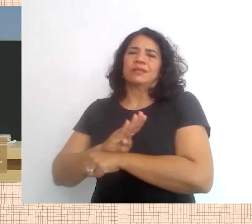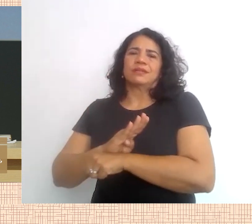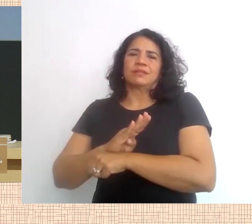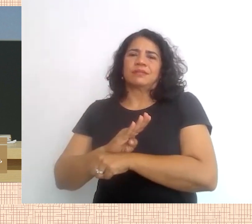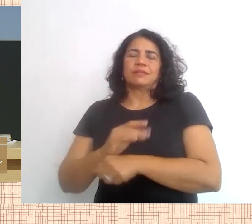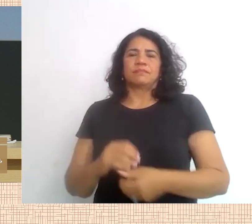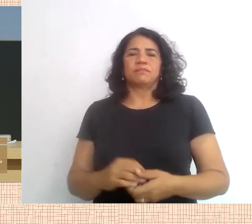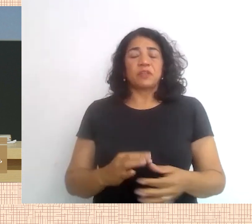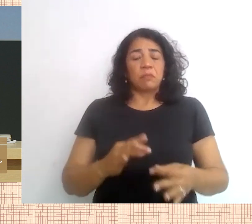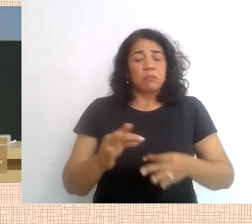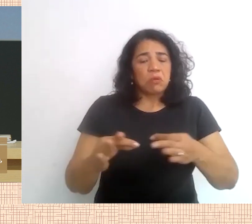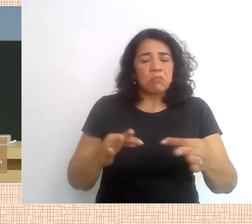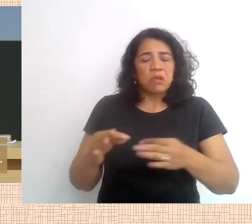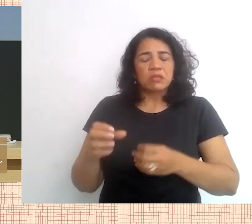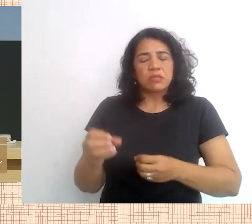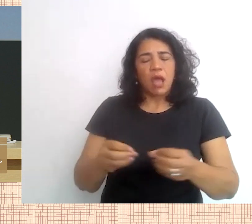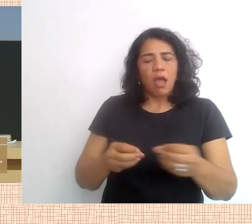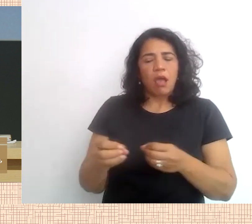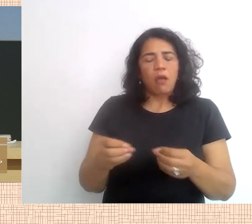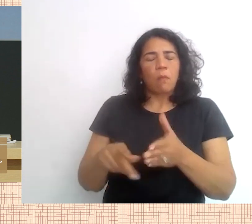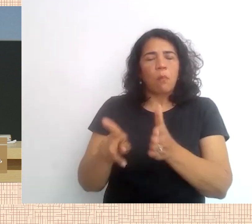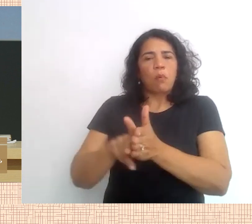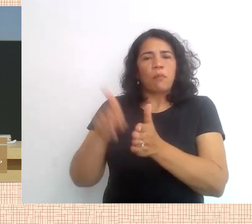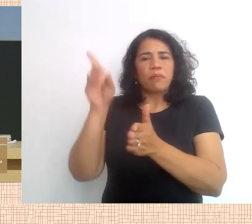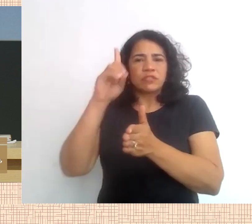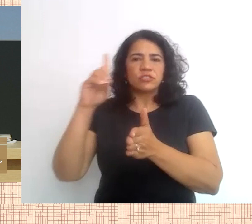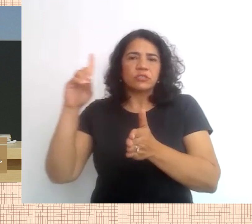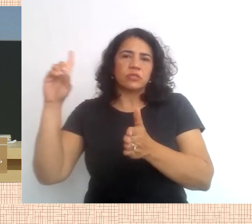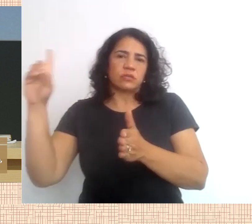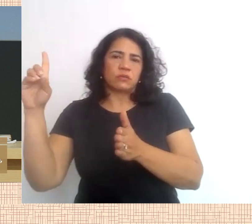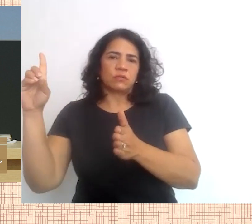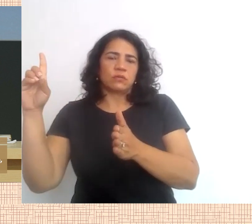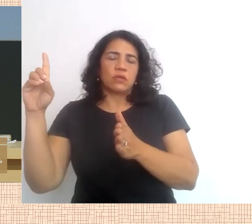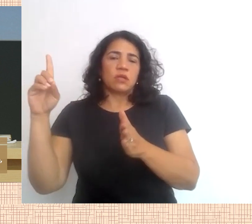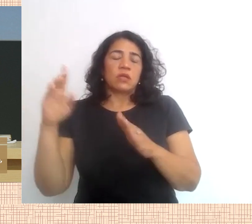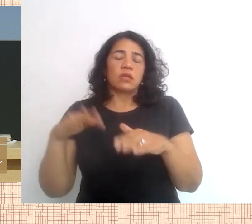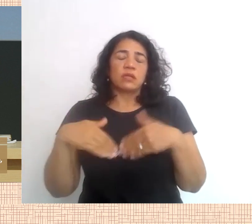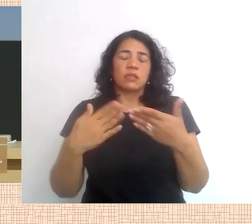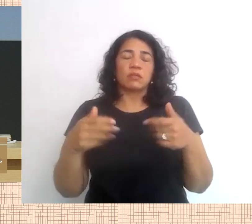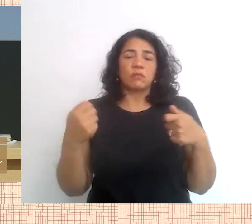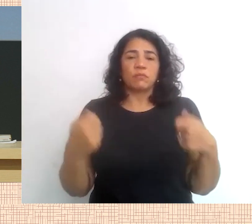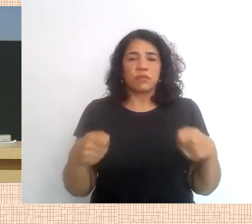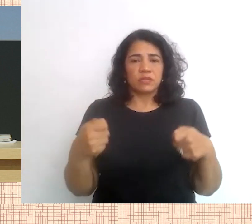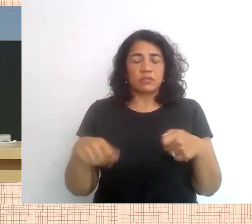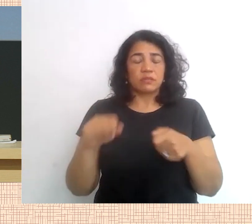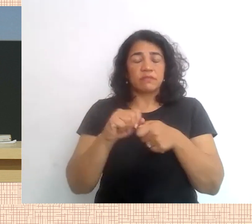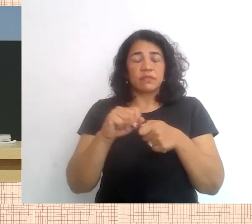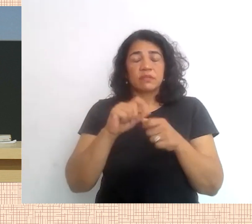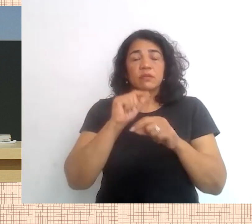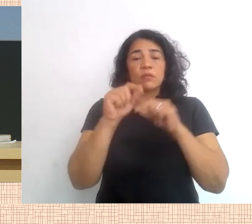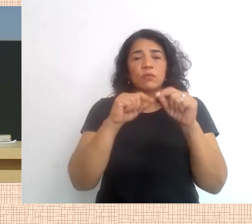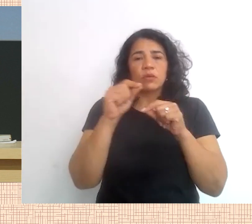poderão formar o que eu chamo de núcleo energético da obra de Deus.